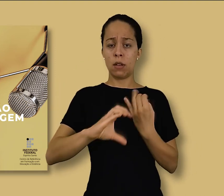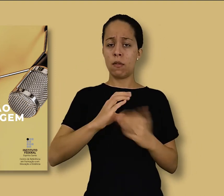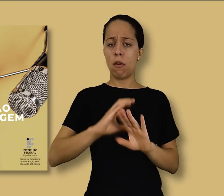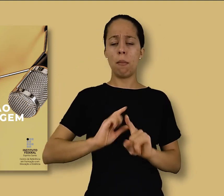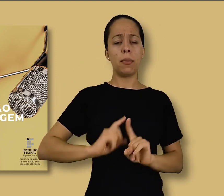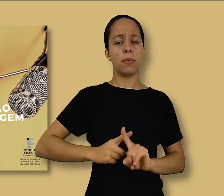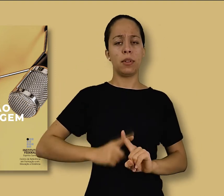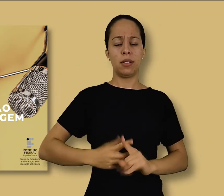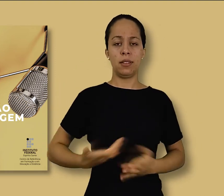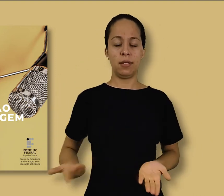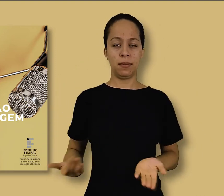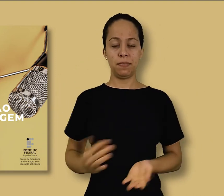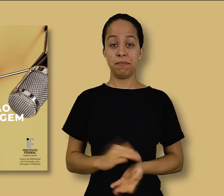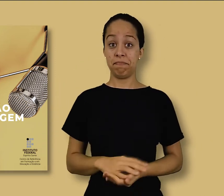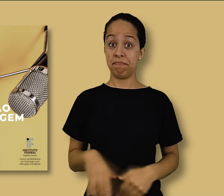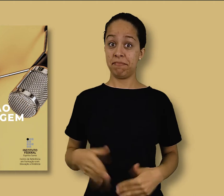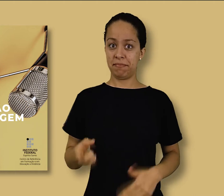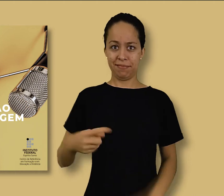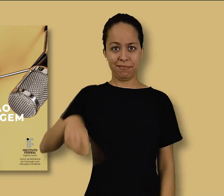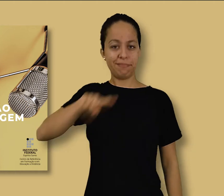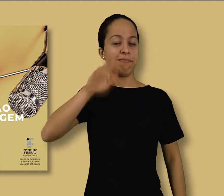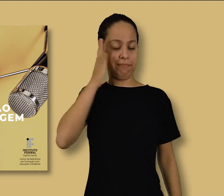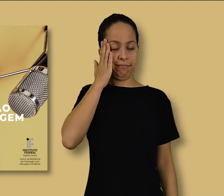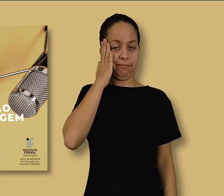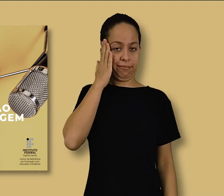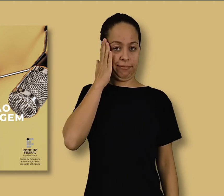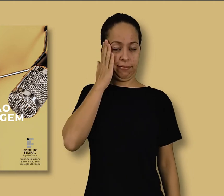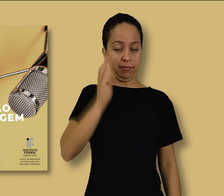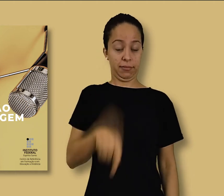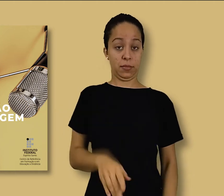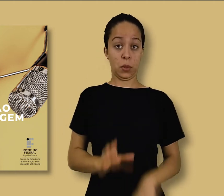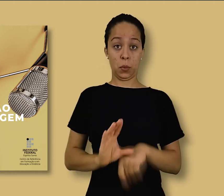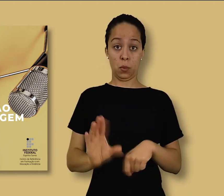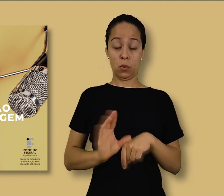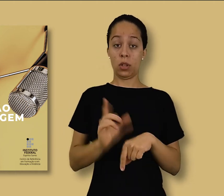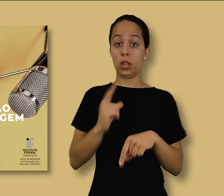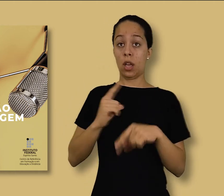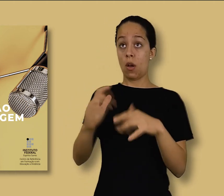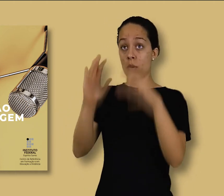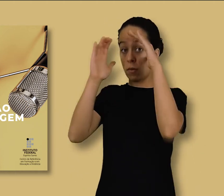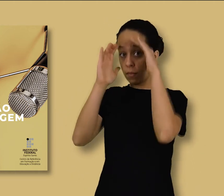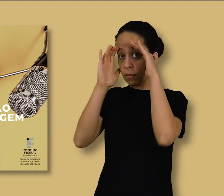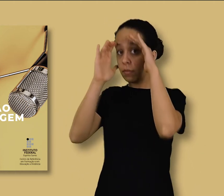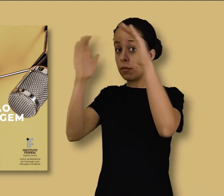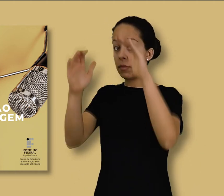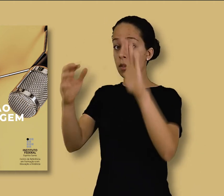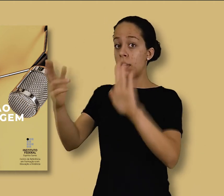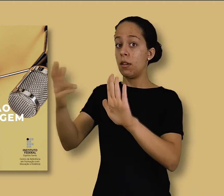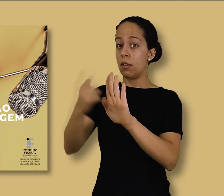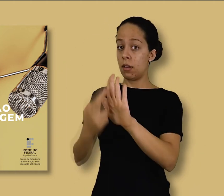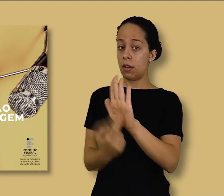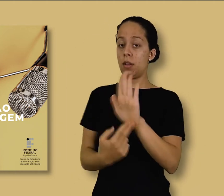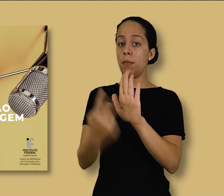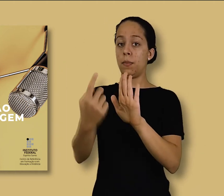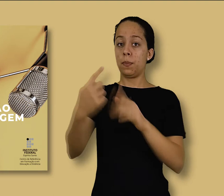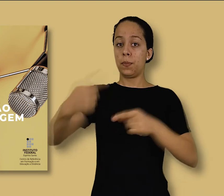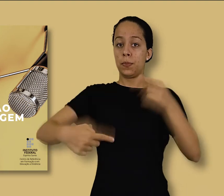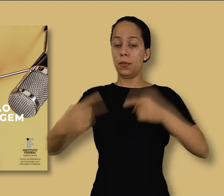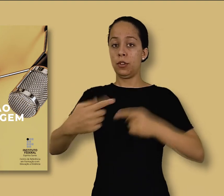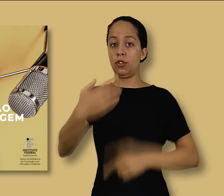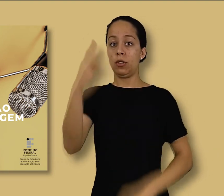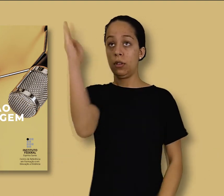Especial inclusiva que né você for bom vocês como vocês sabem esse curso Ele